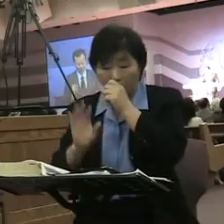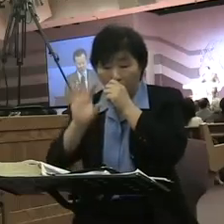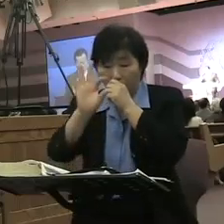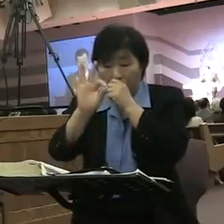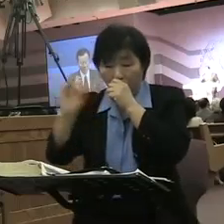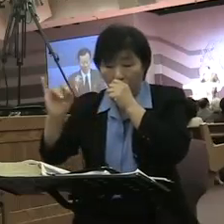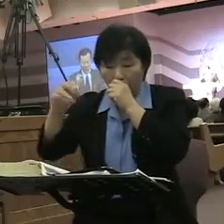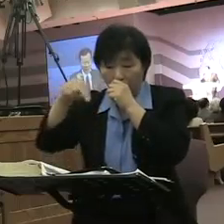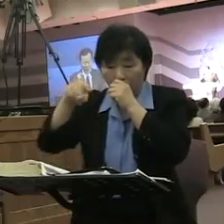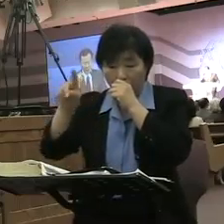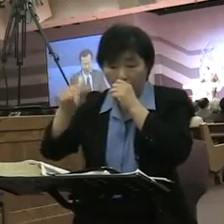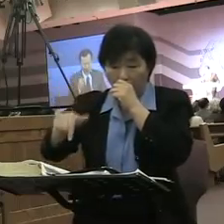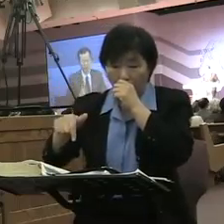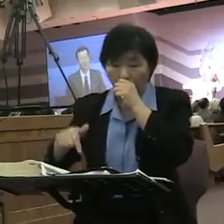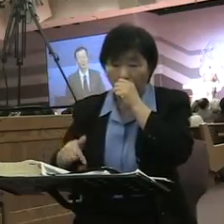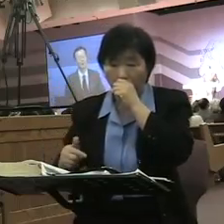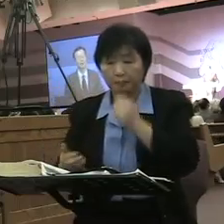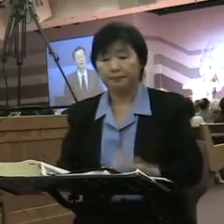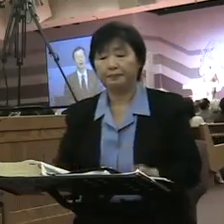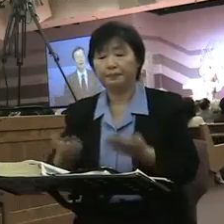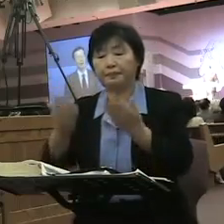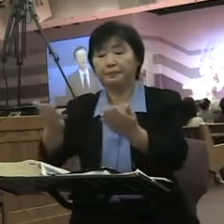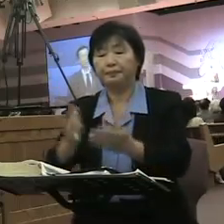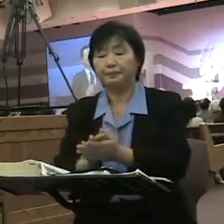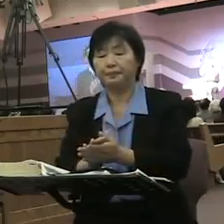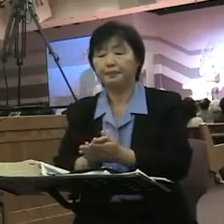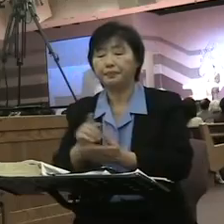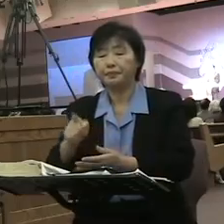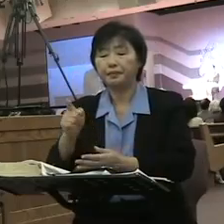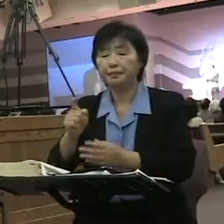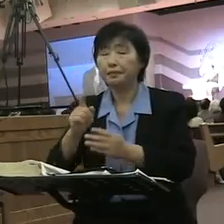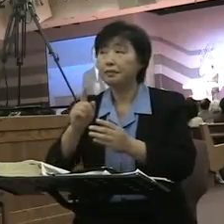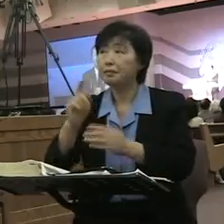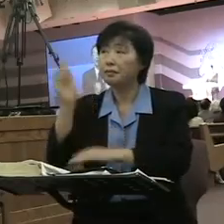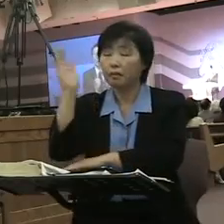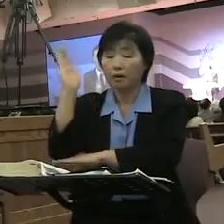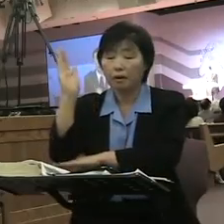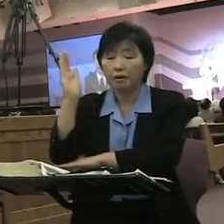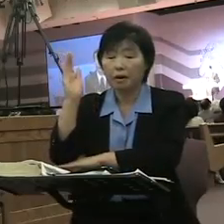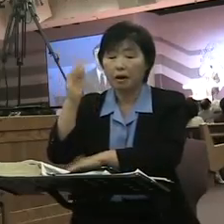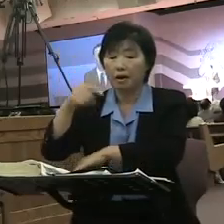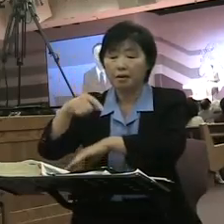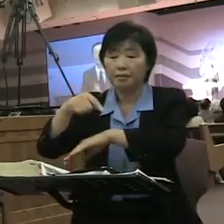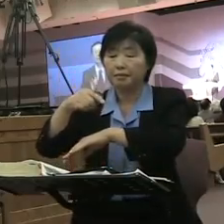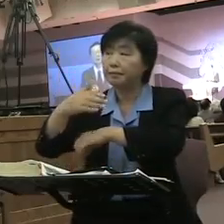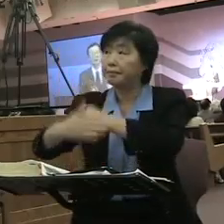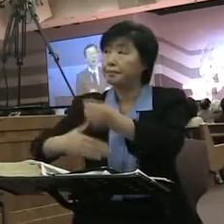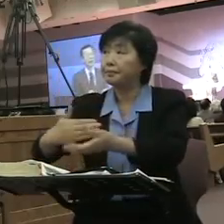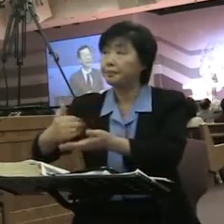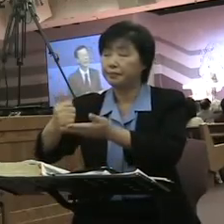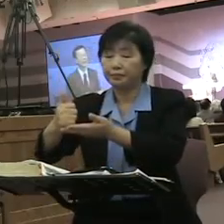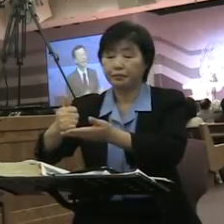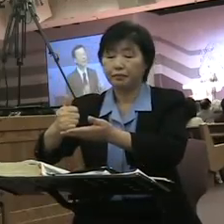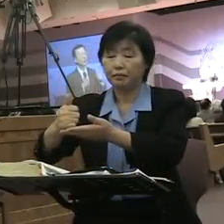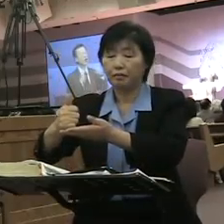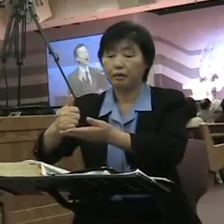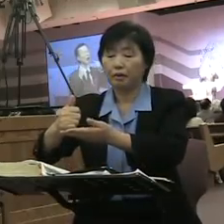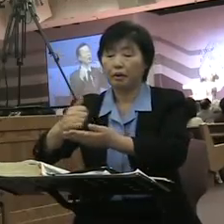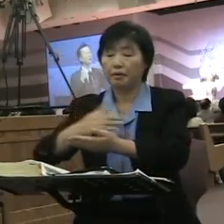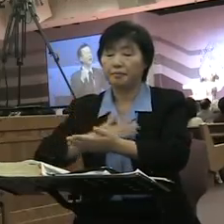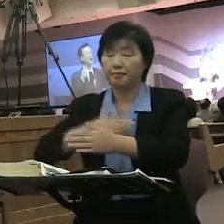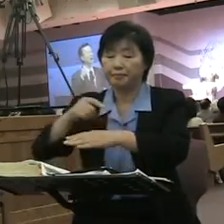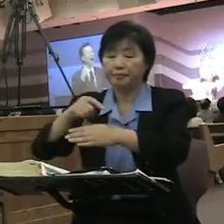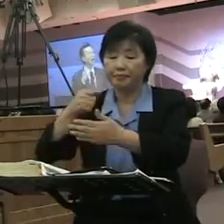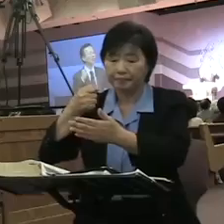이삭을 바치라고 하신 이 말씀, 하나님께서 가슴속에 이미 결단하고 그리고 있는